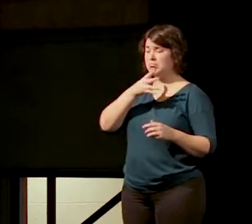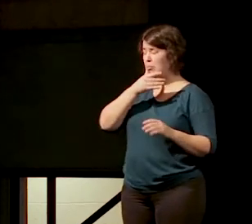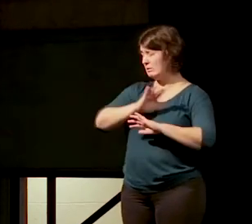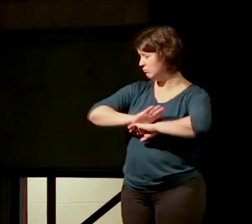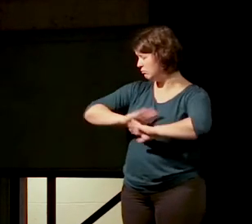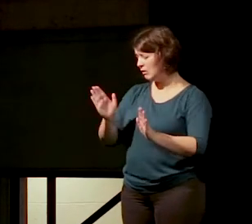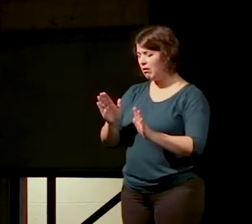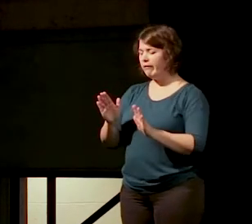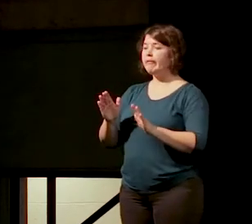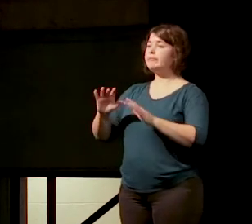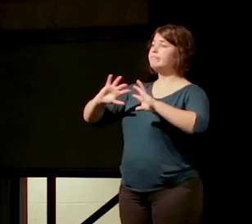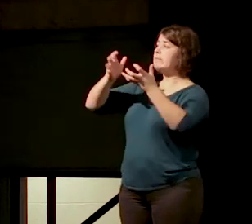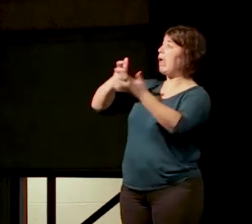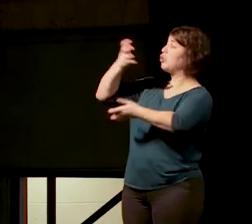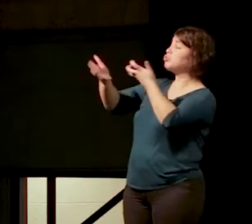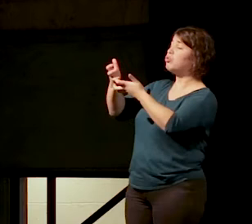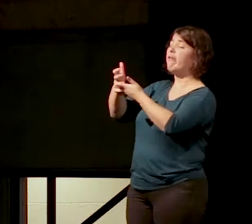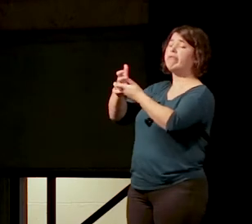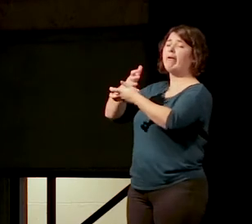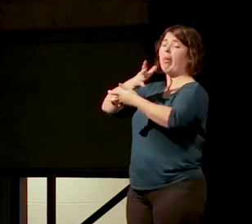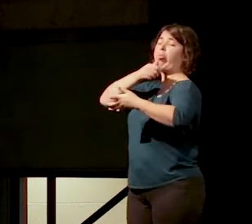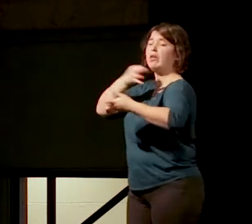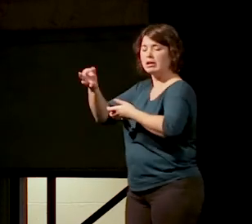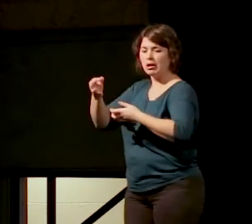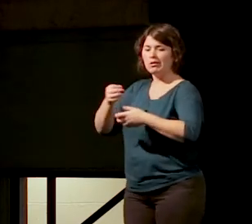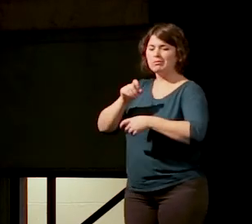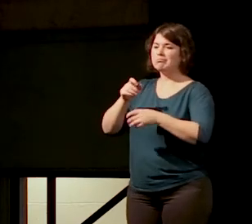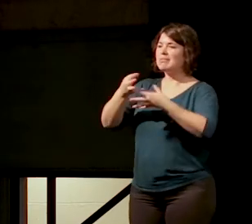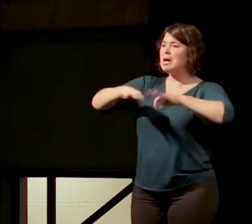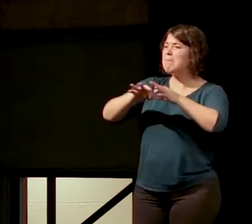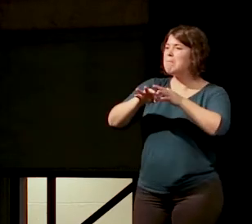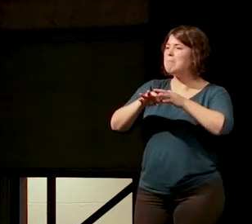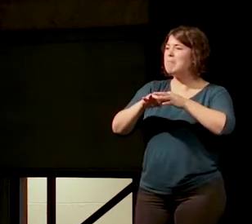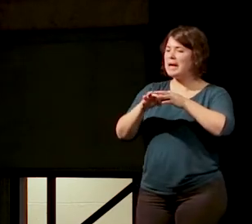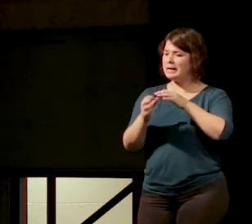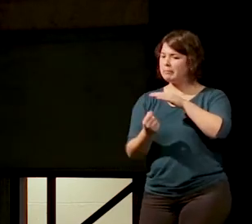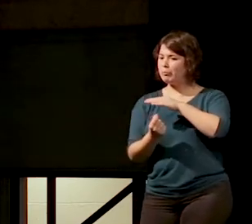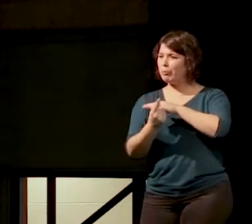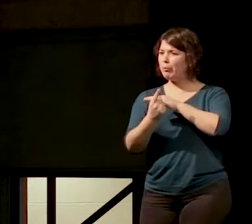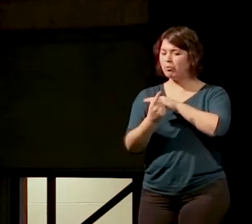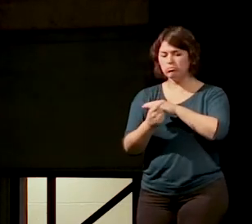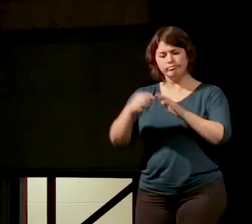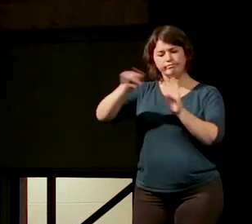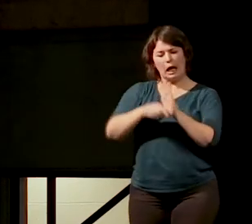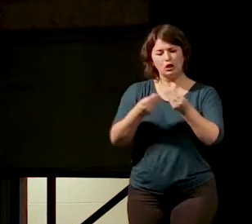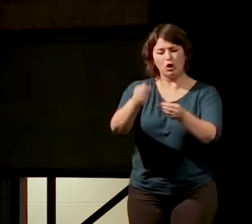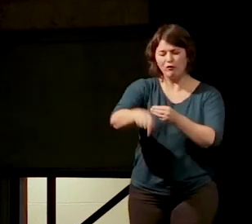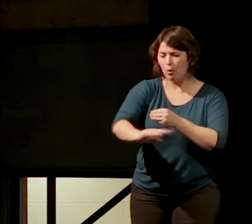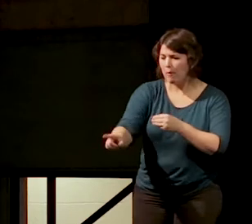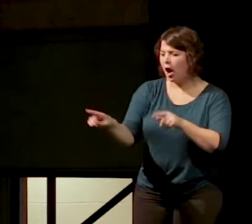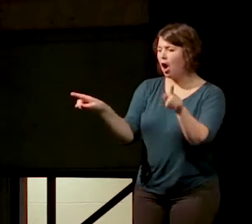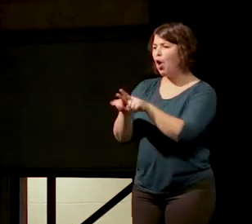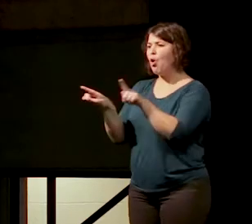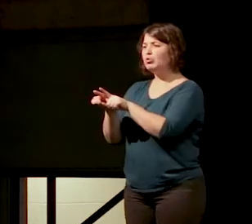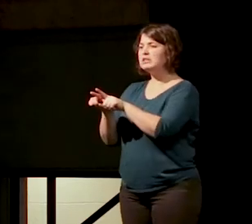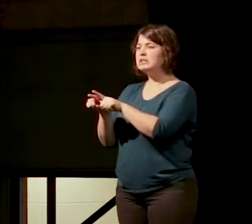On ne peut plus s'offusquer du réchauffement climatique, dire aux pays émergents ce qu'ils devraient faire. On ne peut pas pleurer la disparition